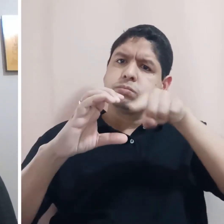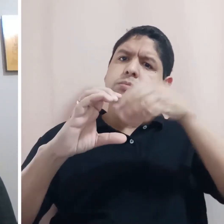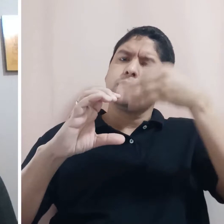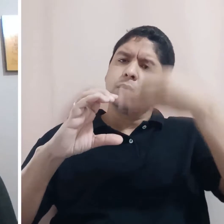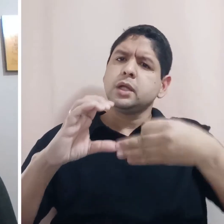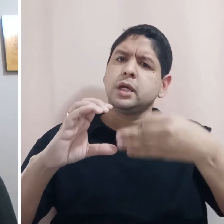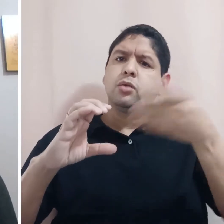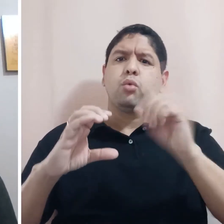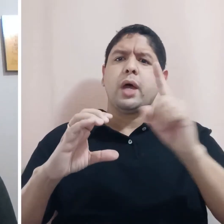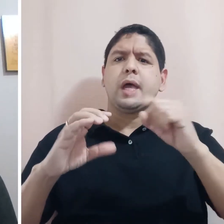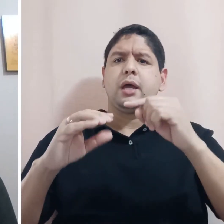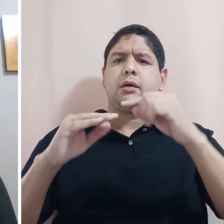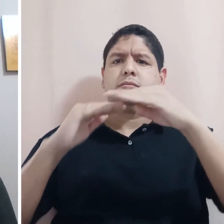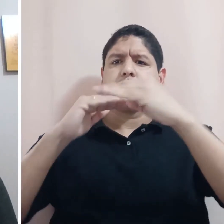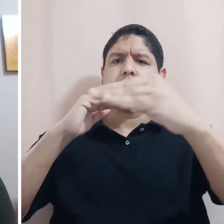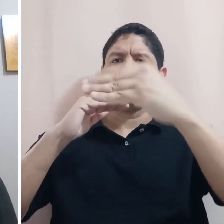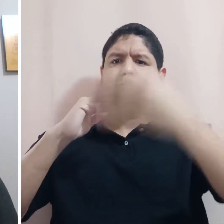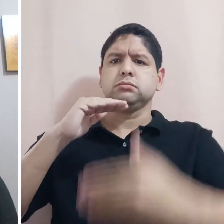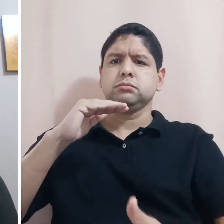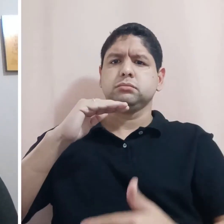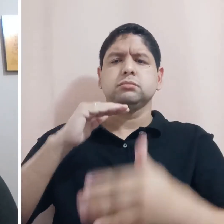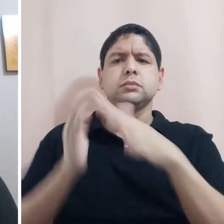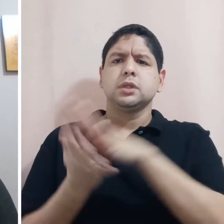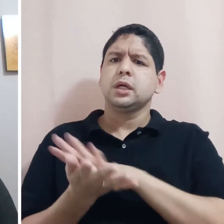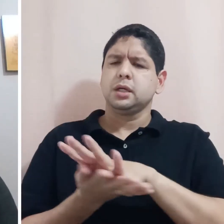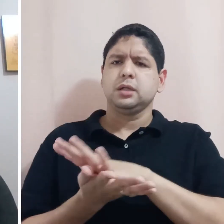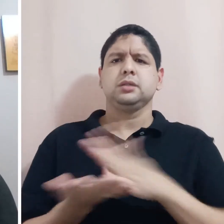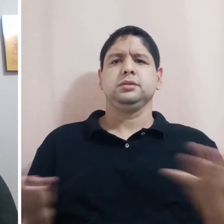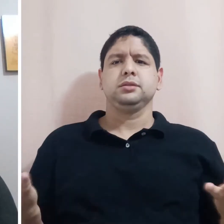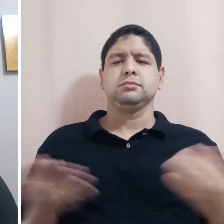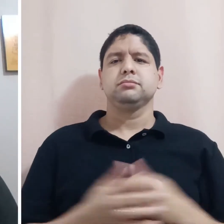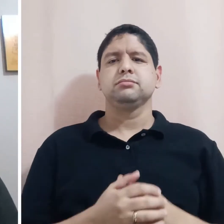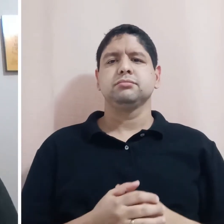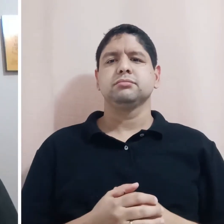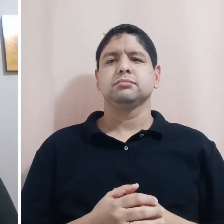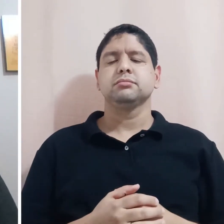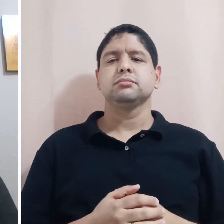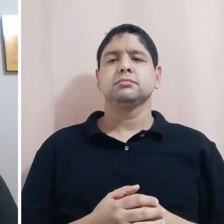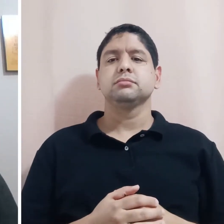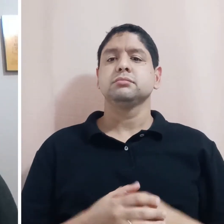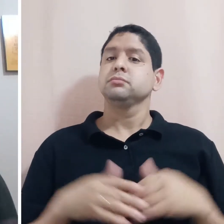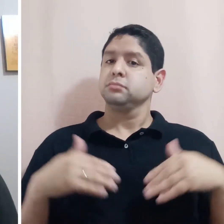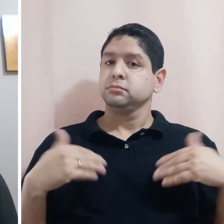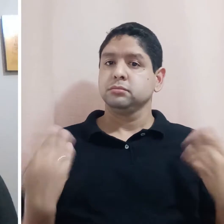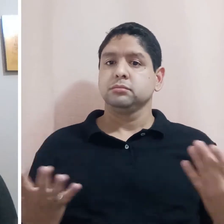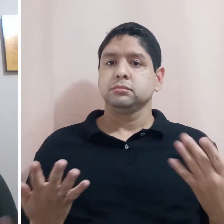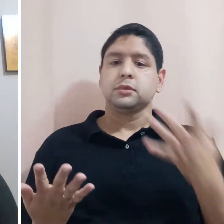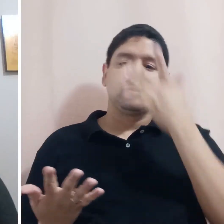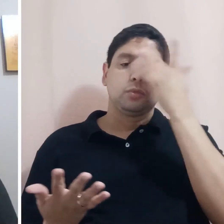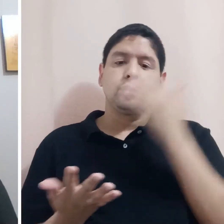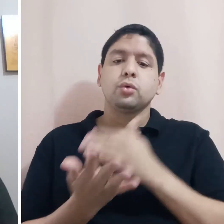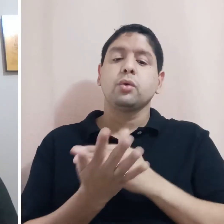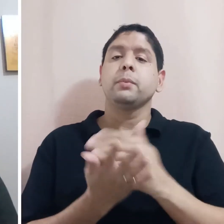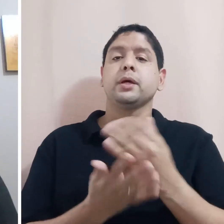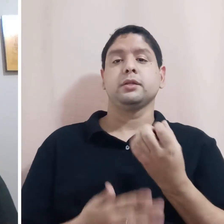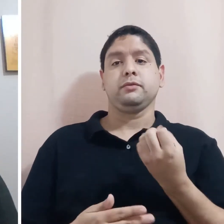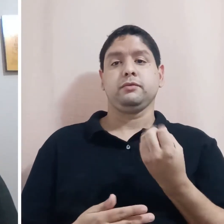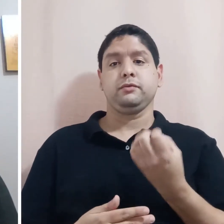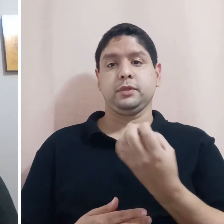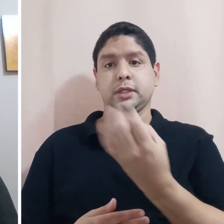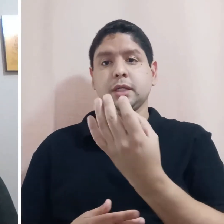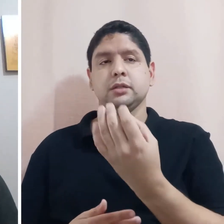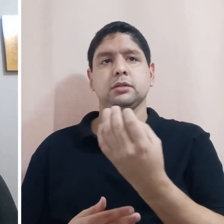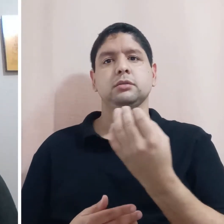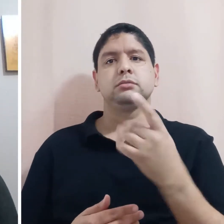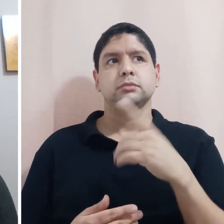marítima provou que a Terra não é plana, né? Que a Terra é uma esfera. Bem, então o que acontece, né?